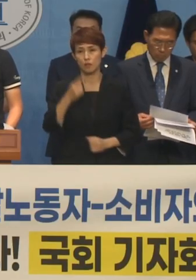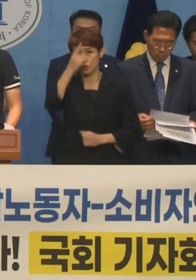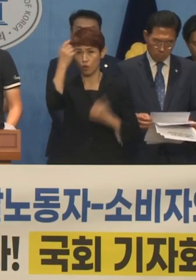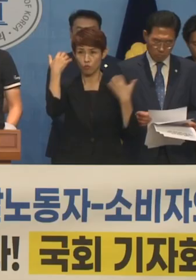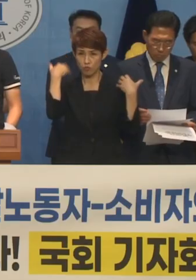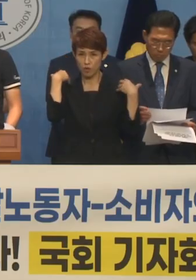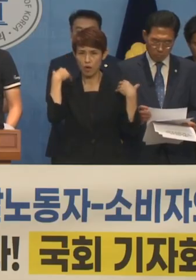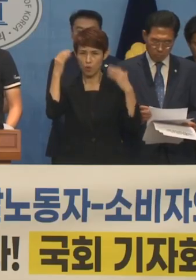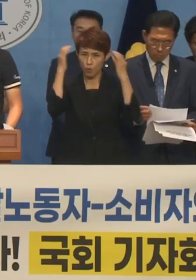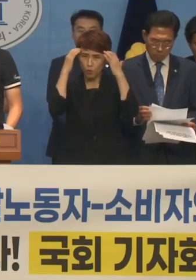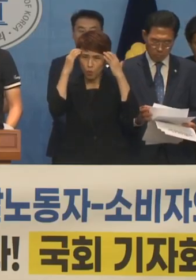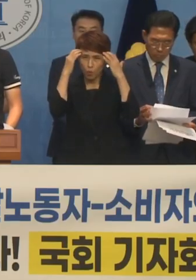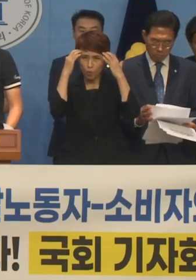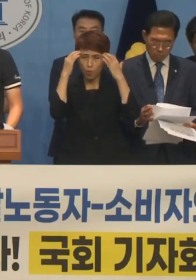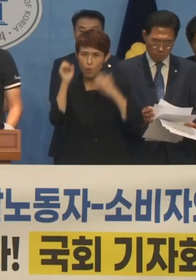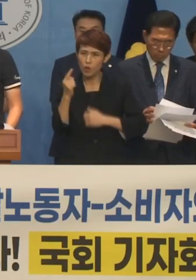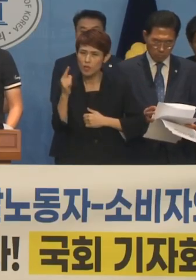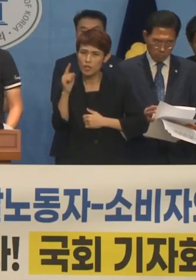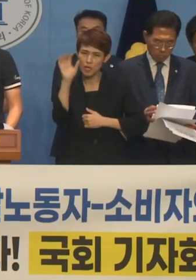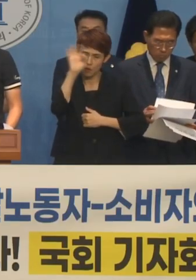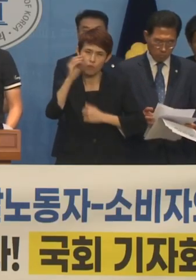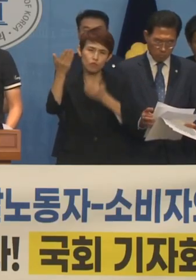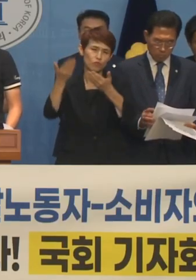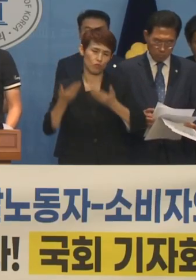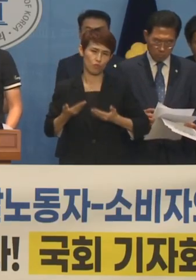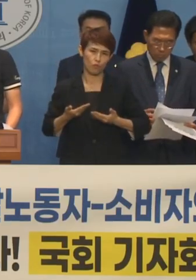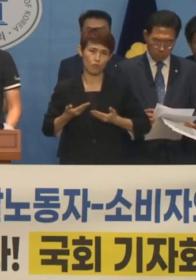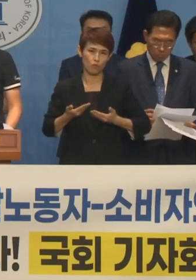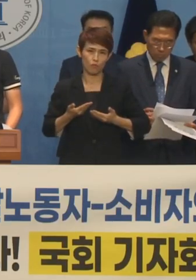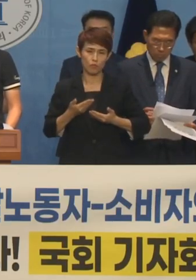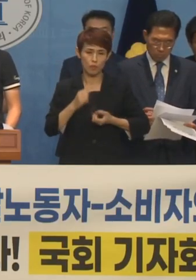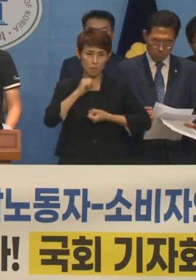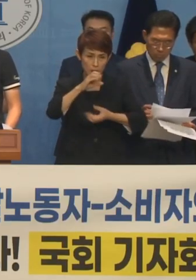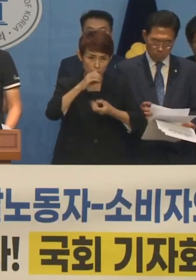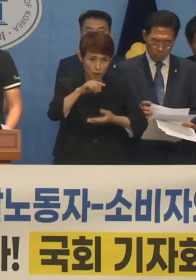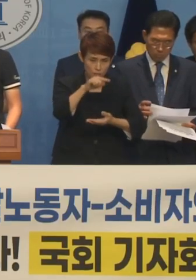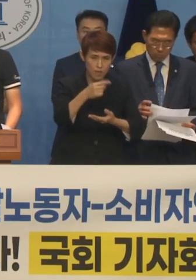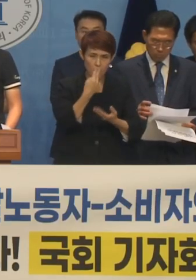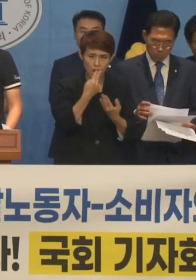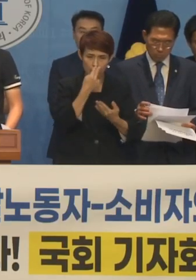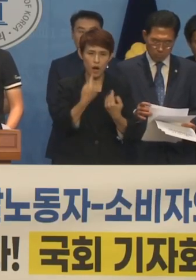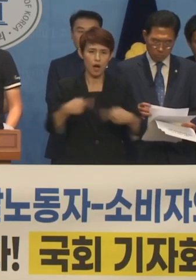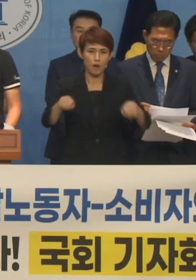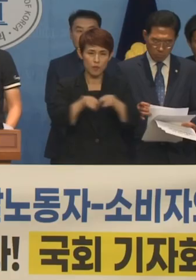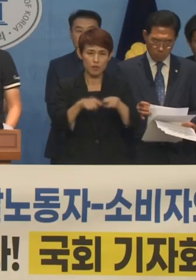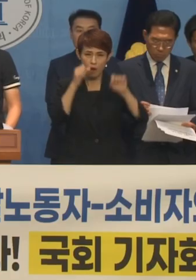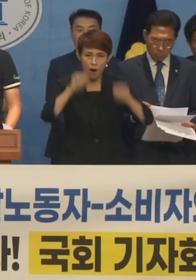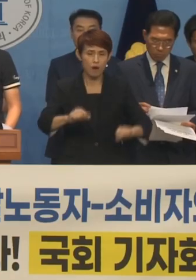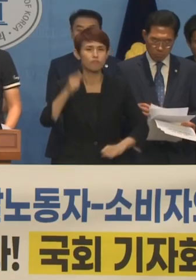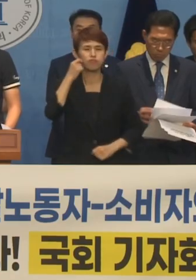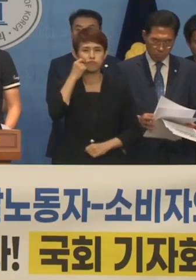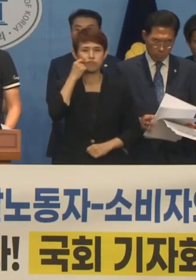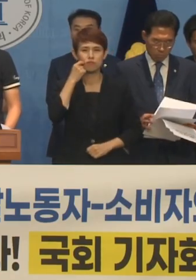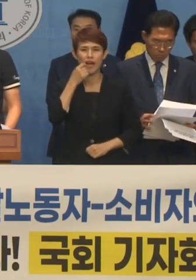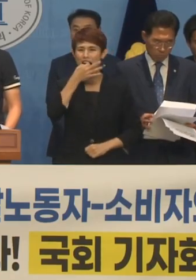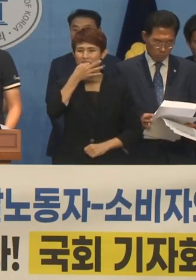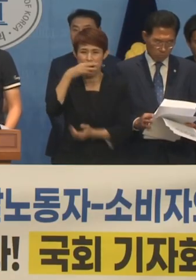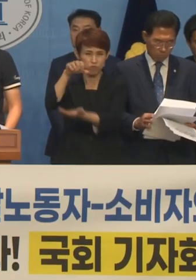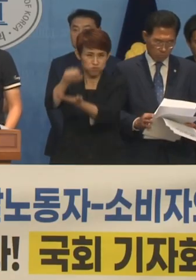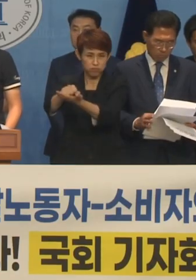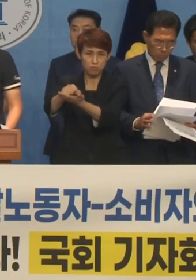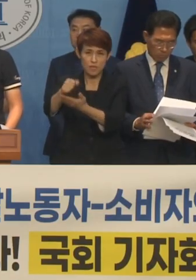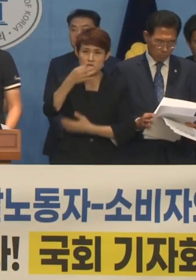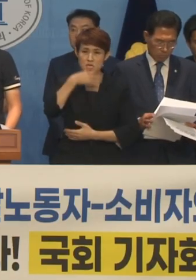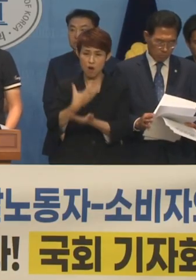원인을 함께 찾고 거대 배달 플랫폼이 전혀 상생을 지향하지 않고 독과점 이익만을 추구하고 있다면